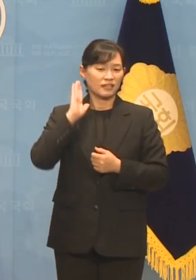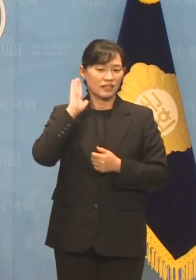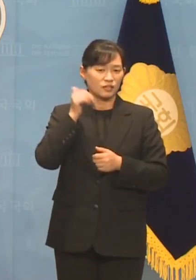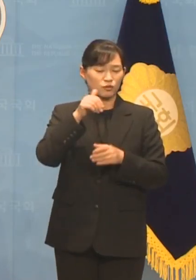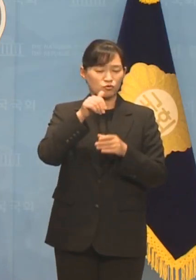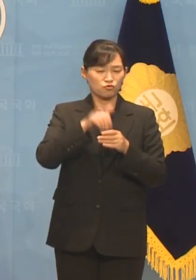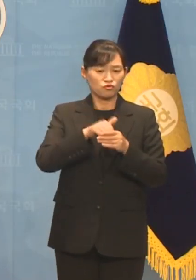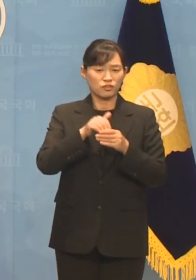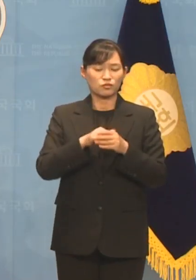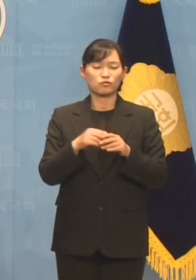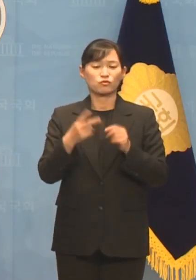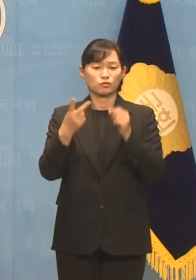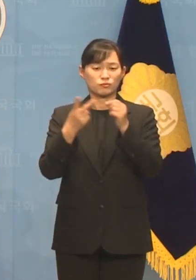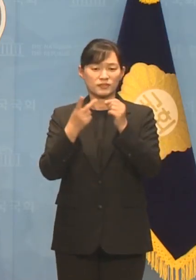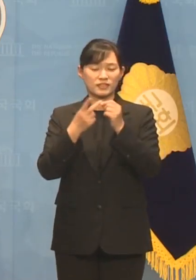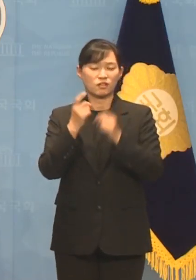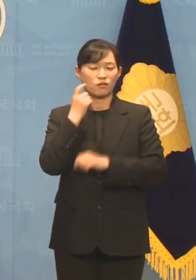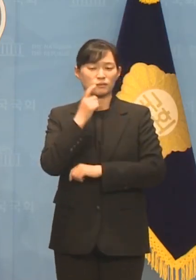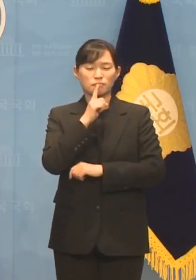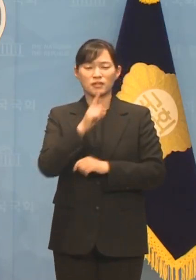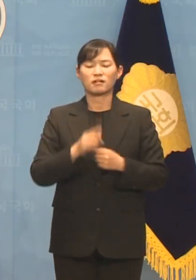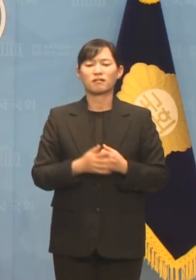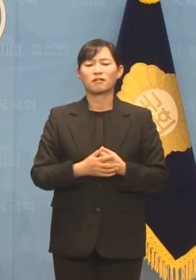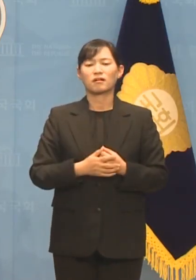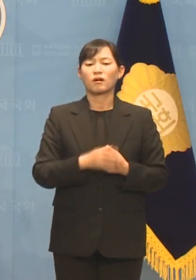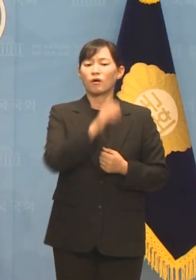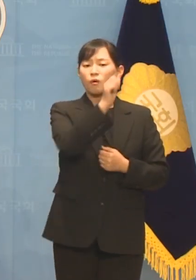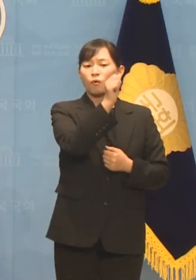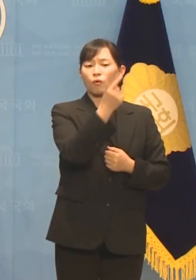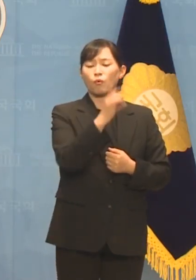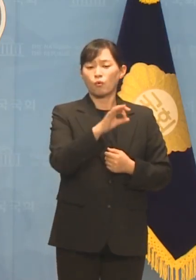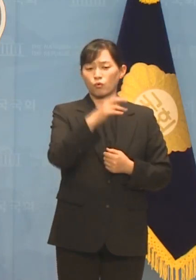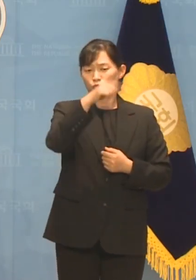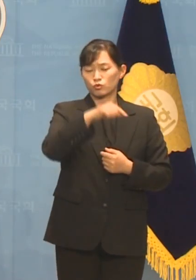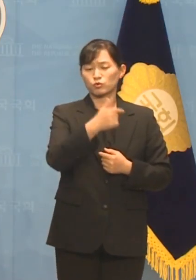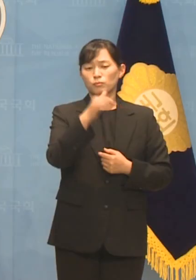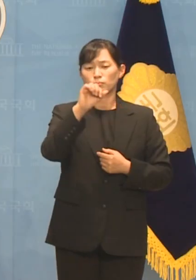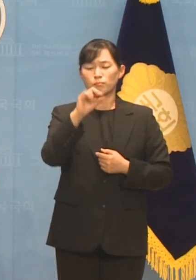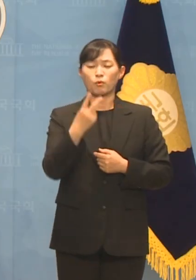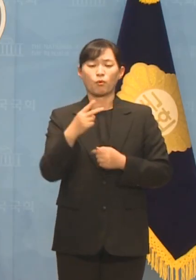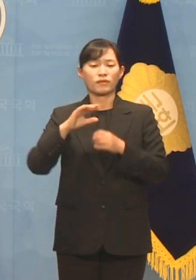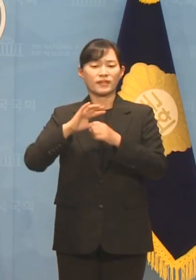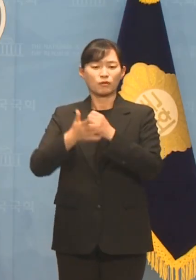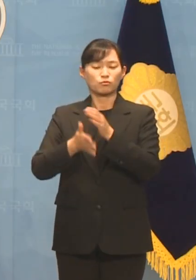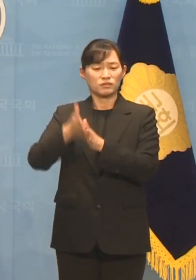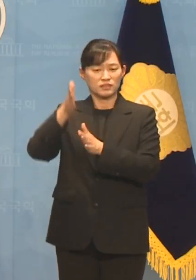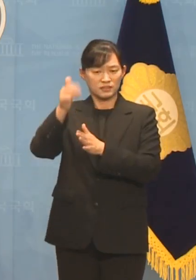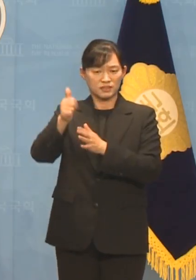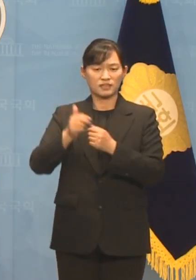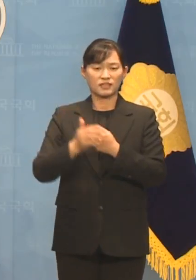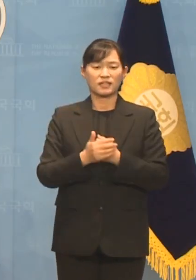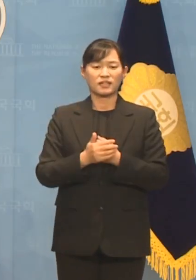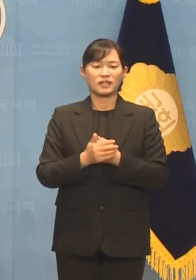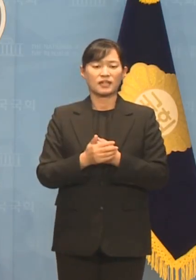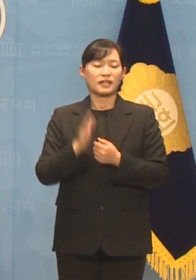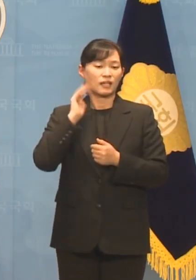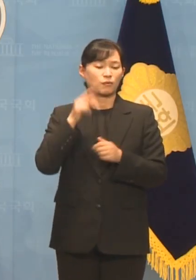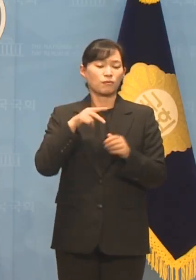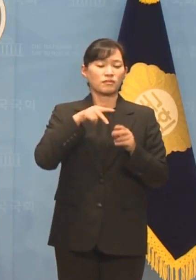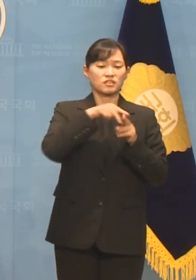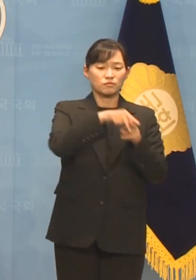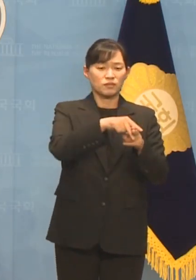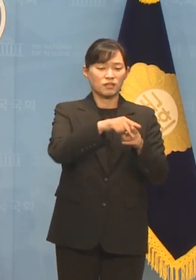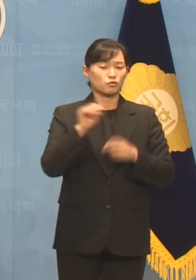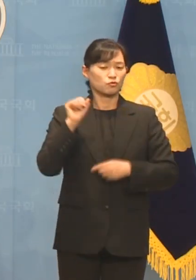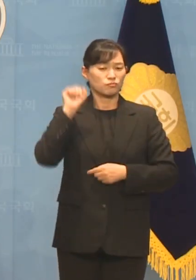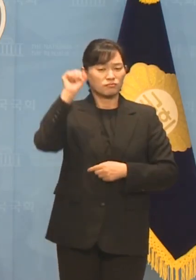시리즈 2번째입니다. 언론에 따르면 홍준표 대구시장이 오늘 14일 대하빌딩에서 대선 출마를 공식